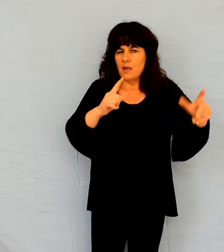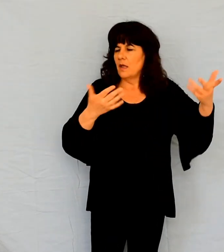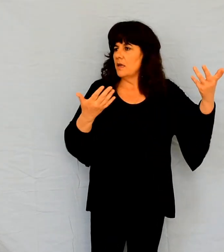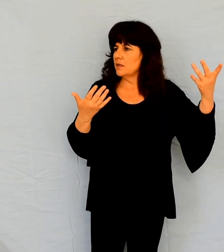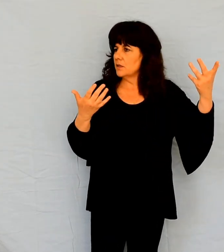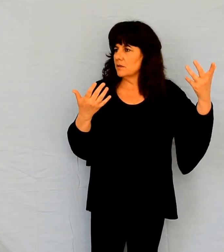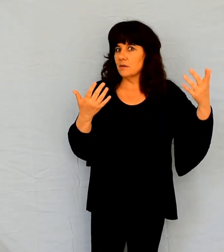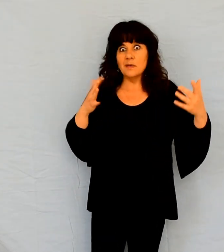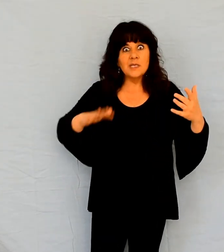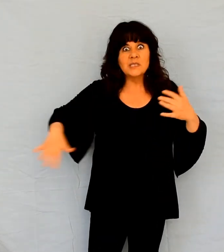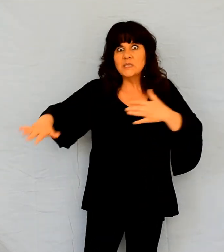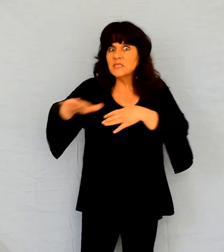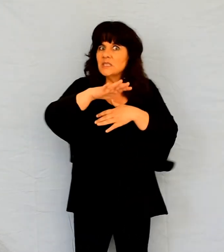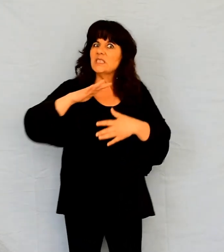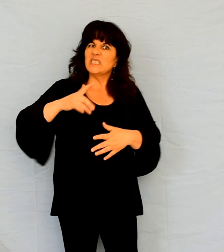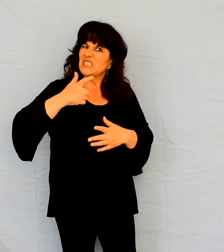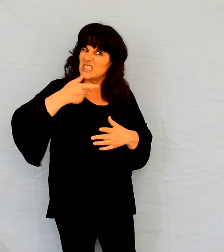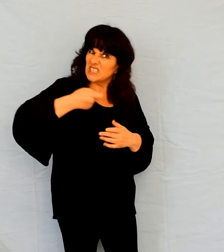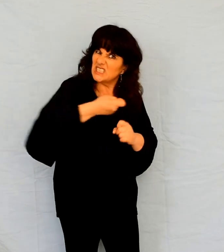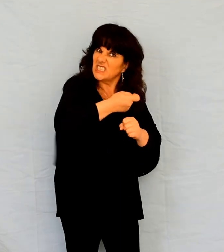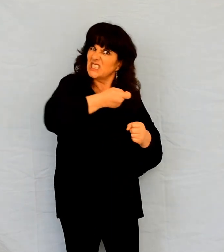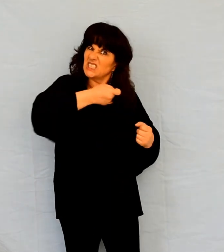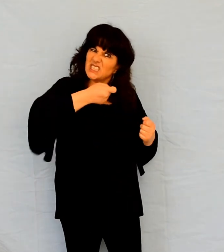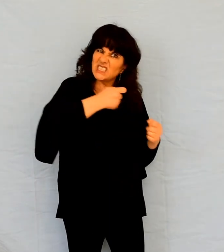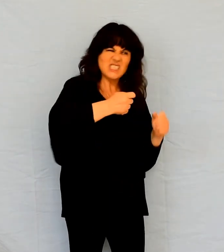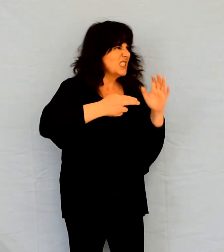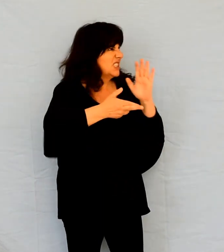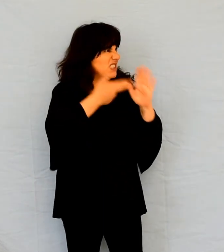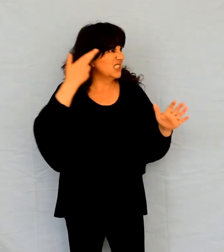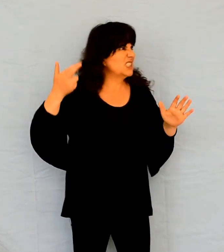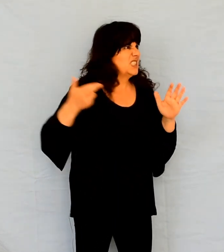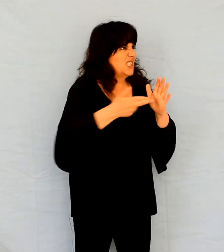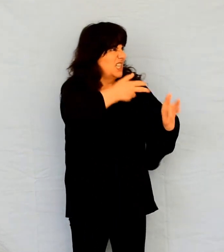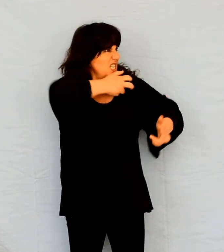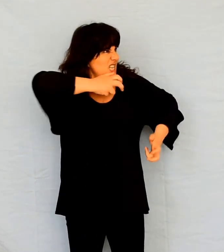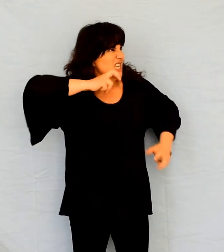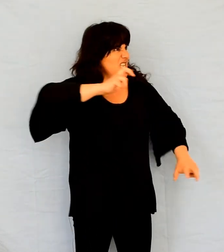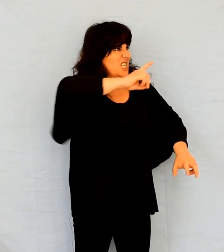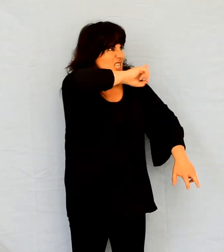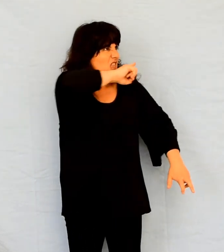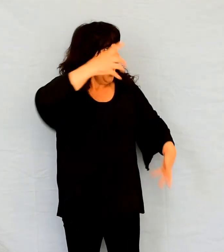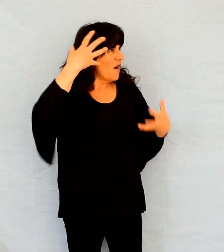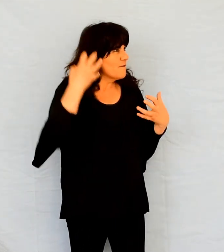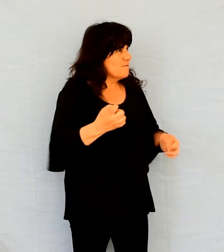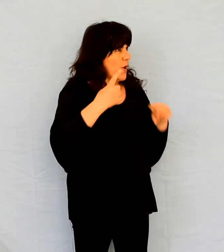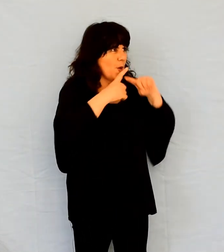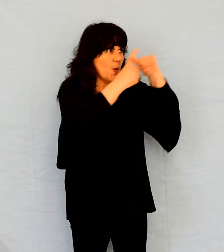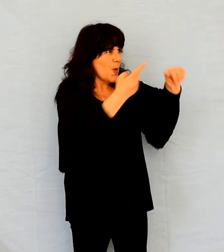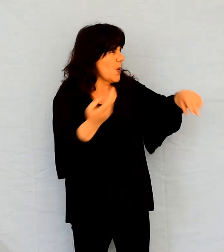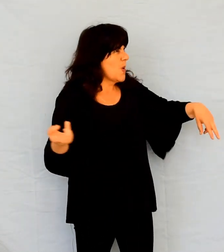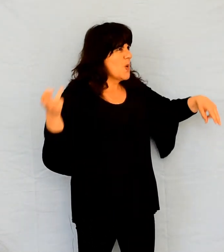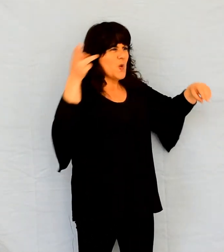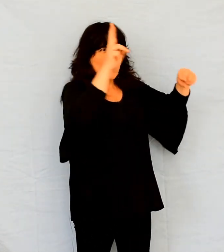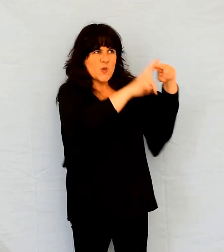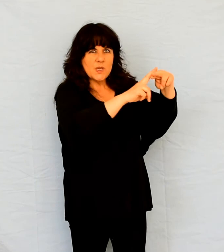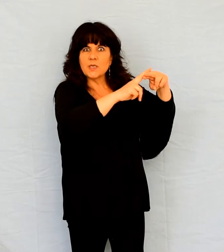Mais ils insistaient à grands cris, réclamant qu'il soit crucifié, et leurs cris s'amplifiaient.